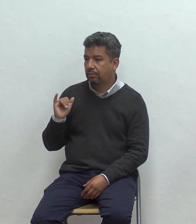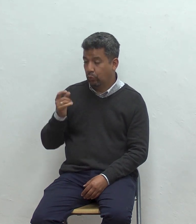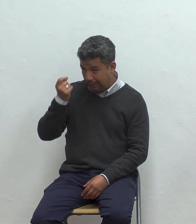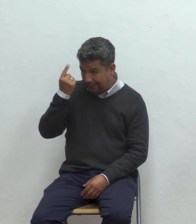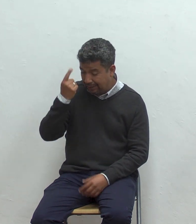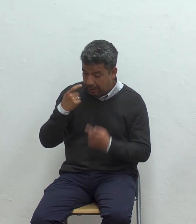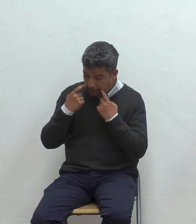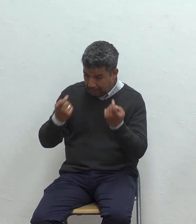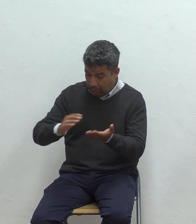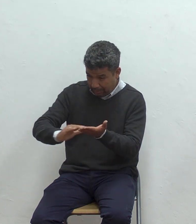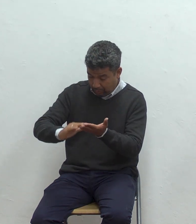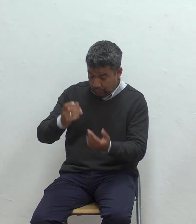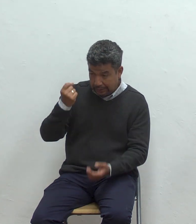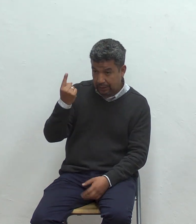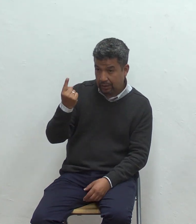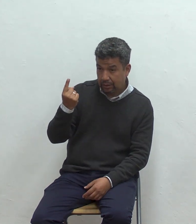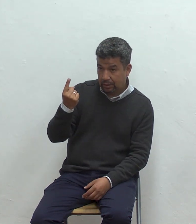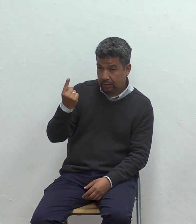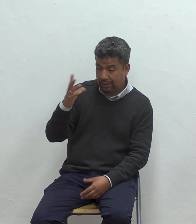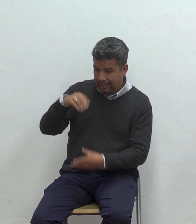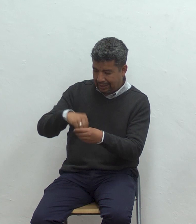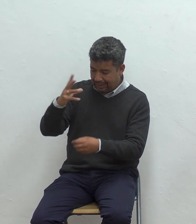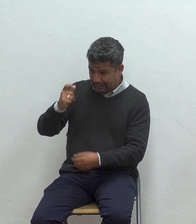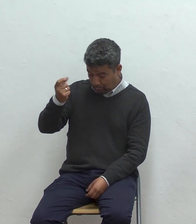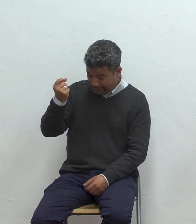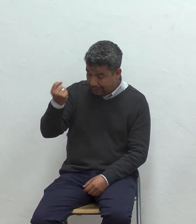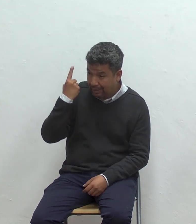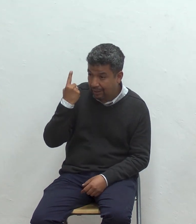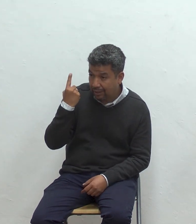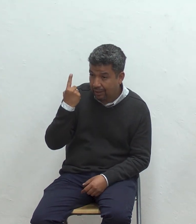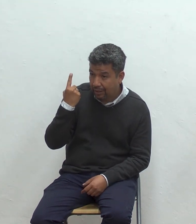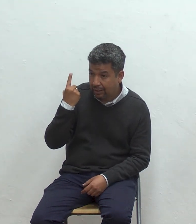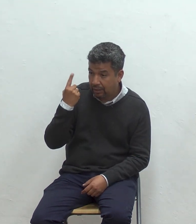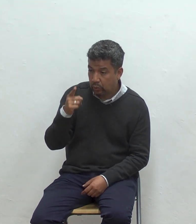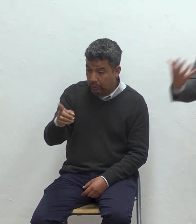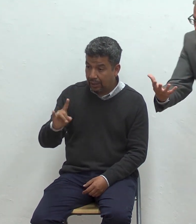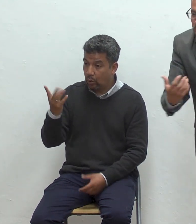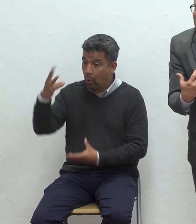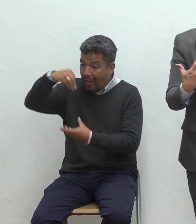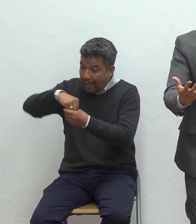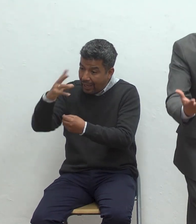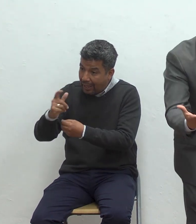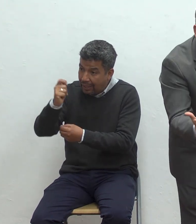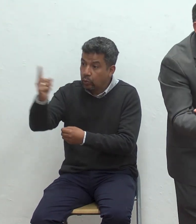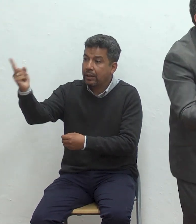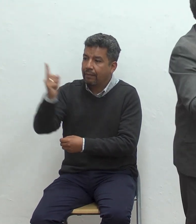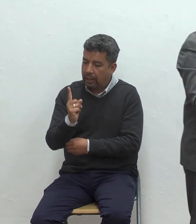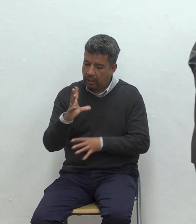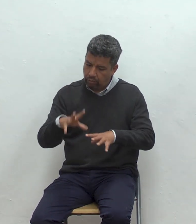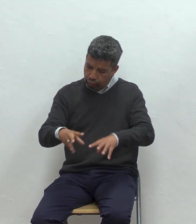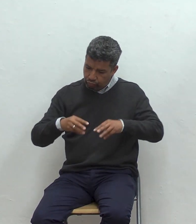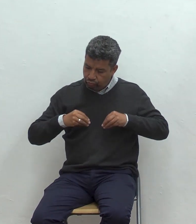¿Entiende que sus pecados han sido perdonados? En Cristo Jesús, ¿entiende eso? Y que si usted está en Cristo, si usted viene y se acoge a